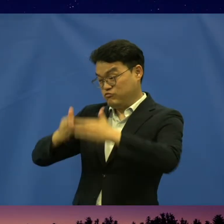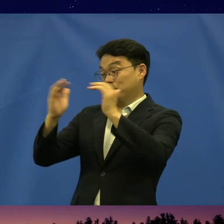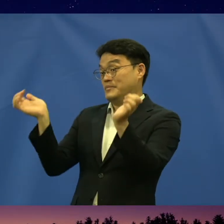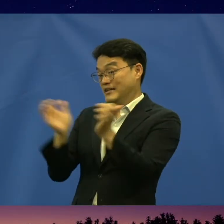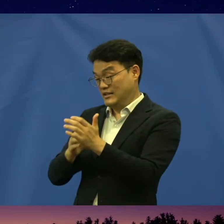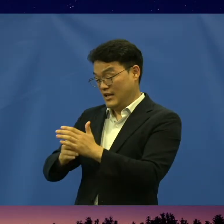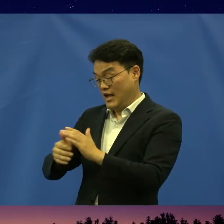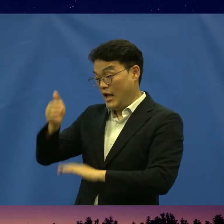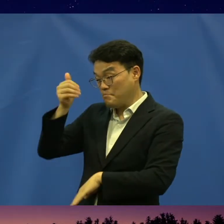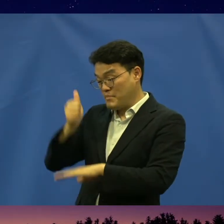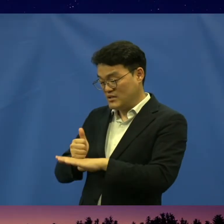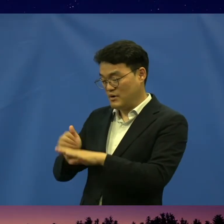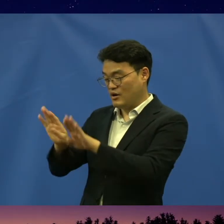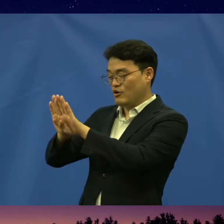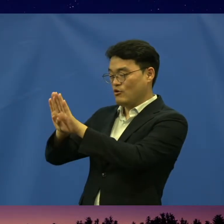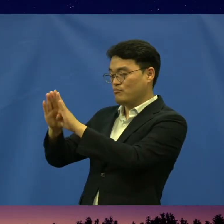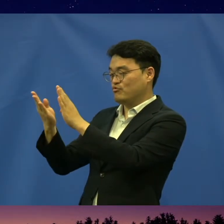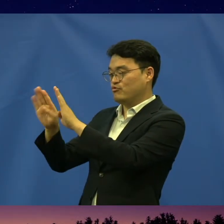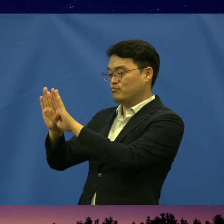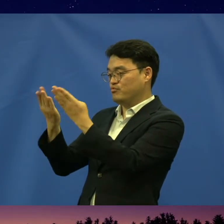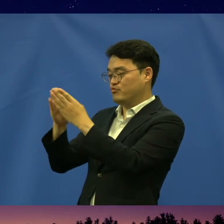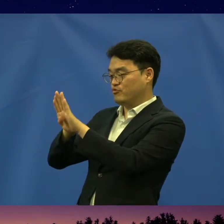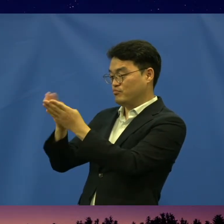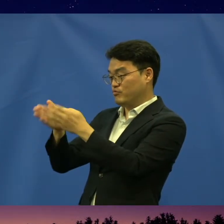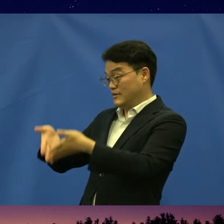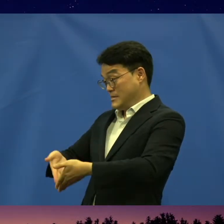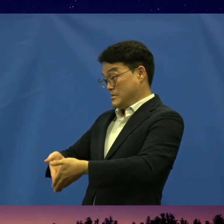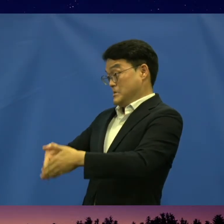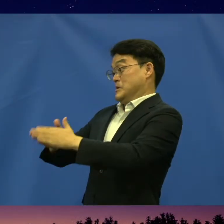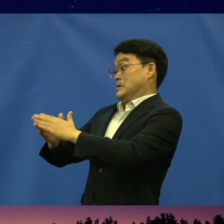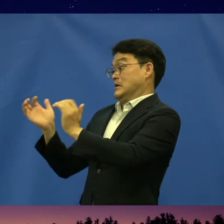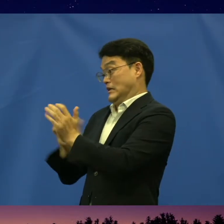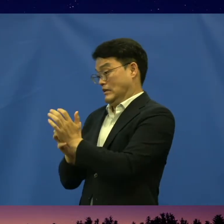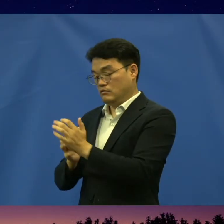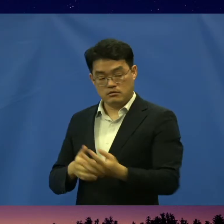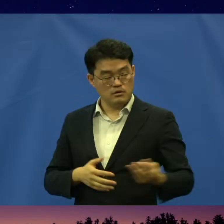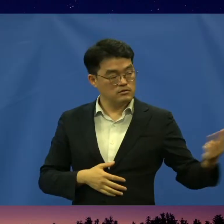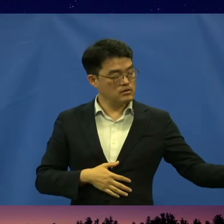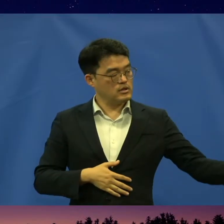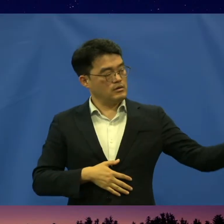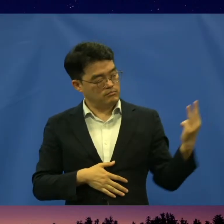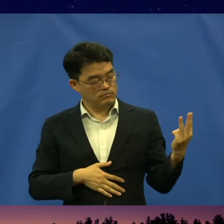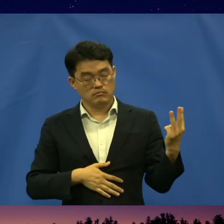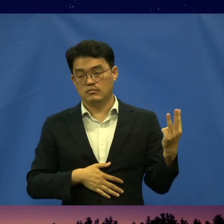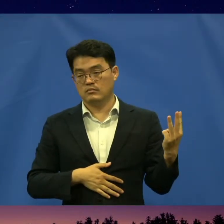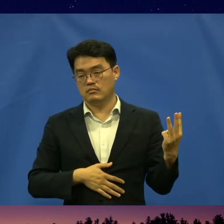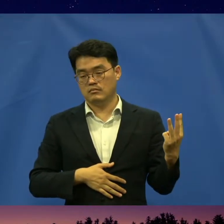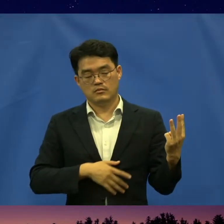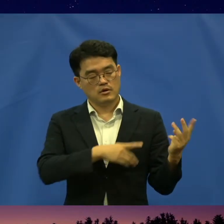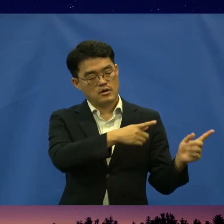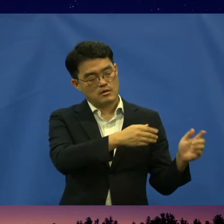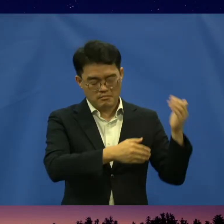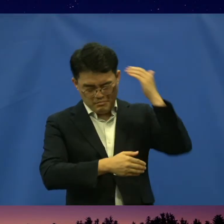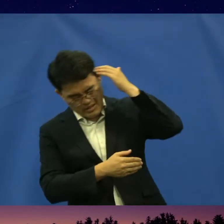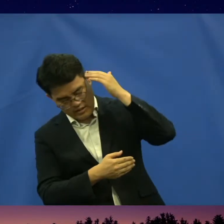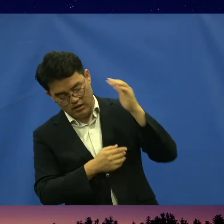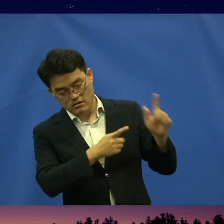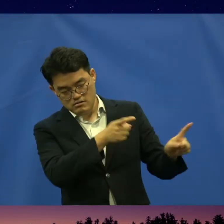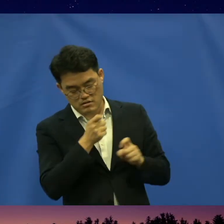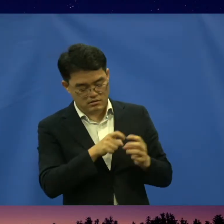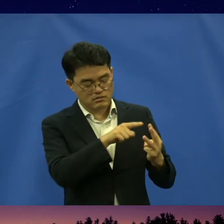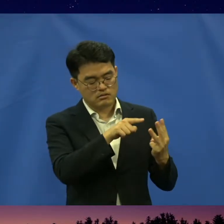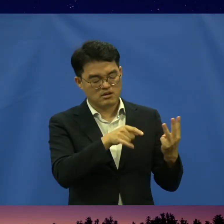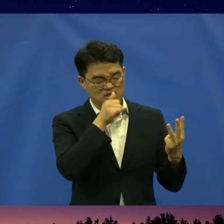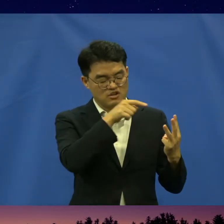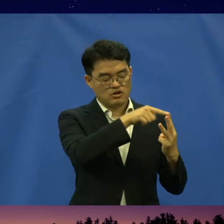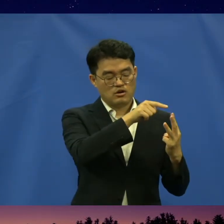그들의 이름은 앞에서부터 정체를 드러낸 바 있어요. 산발랏, 그죠? 이 느헤미야서를 보면 자주 나오는 산발랏,